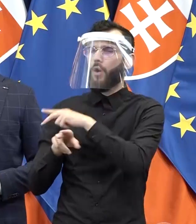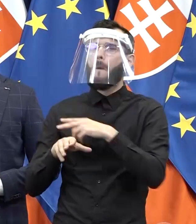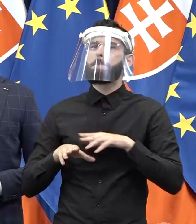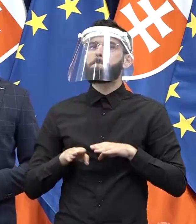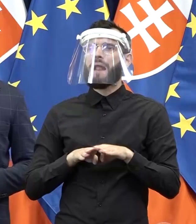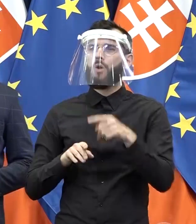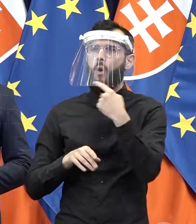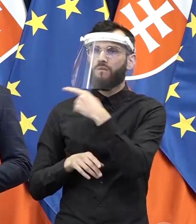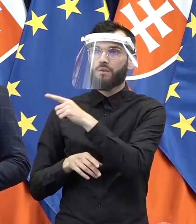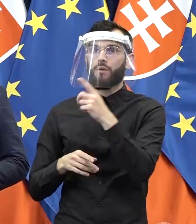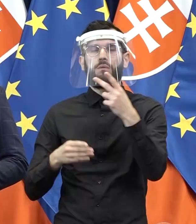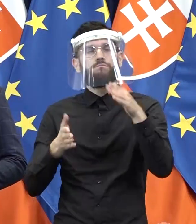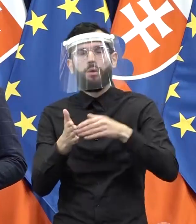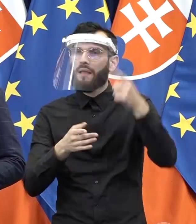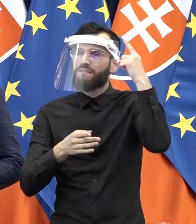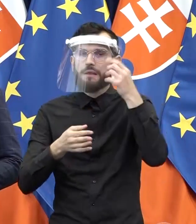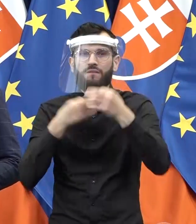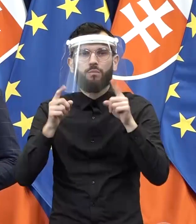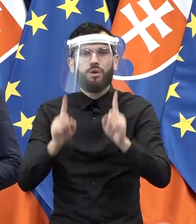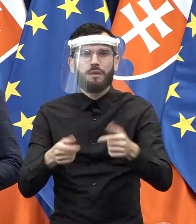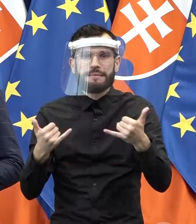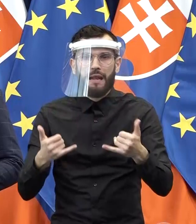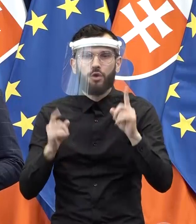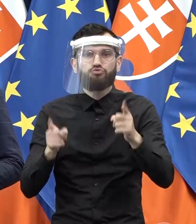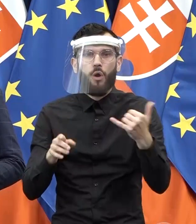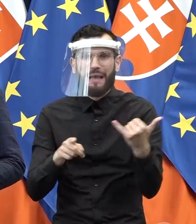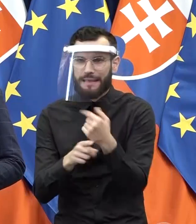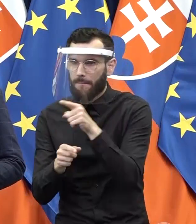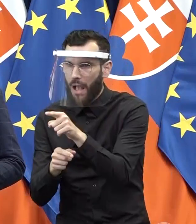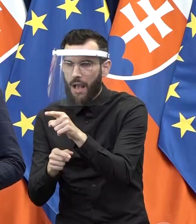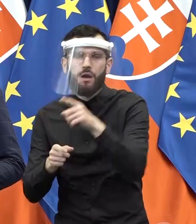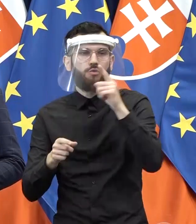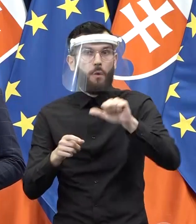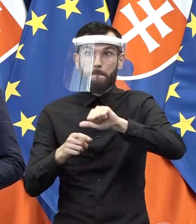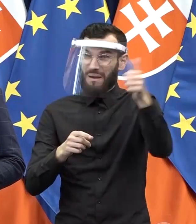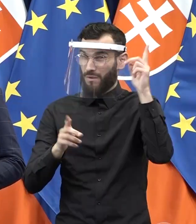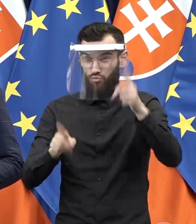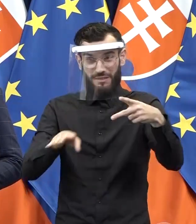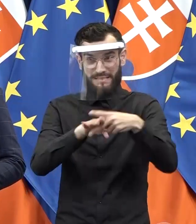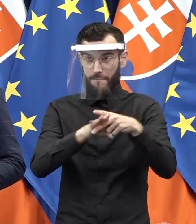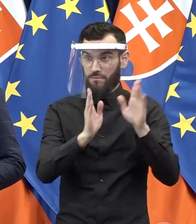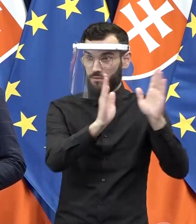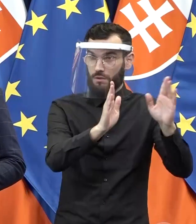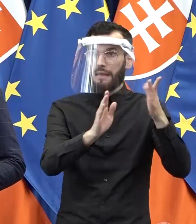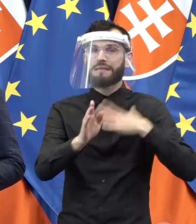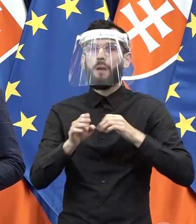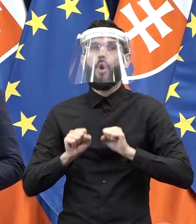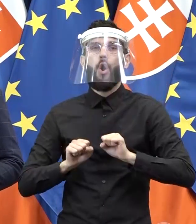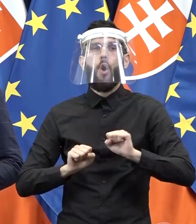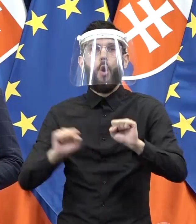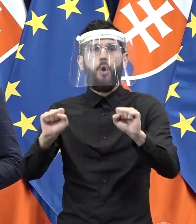kvôli tomu, aby sme vedeli skutkový stav. Aby sme vedeli, čo nám chýba a čo prednostne zabezpečiť, aby sme ochránili